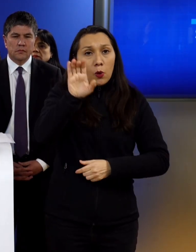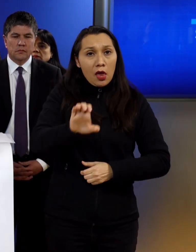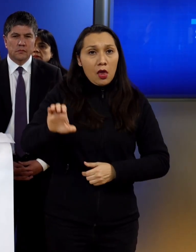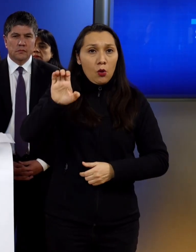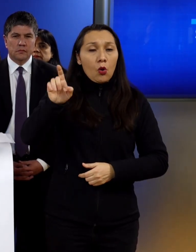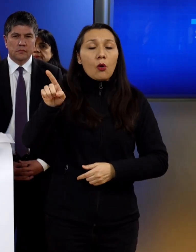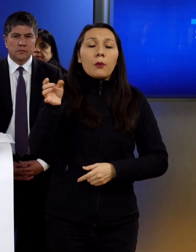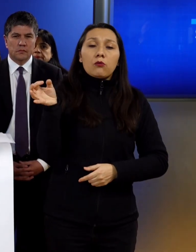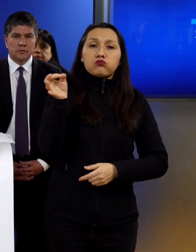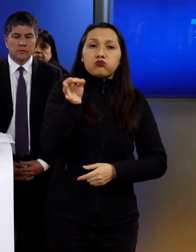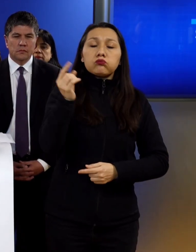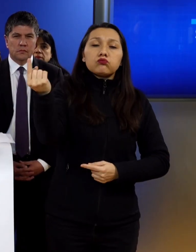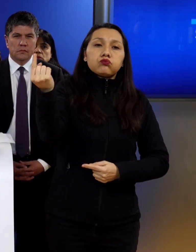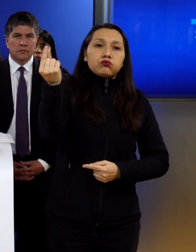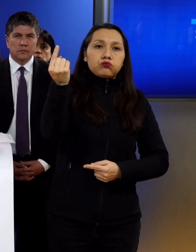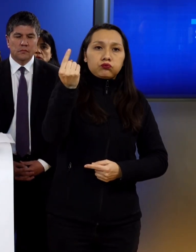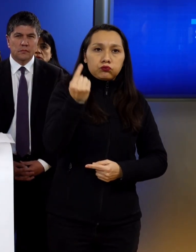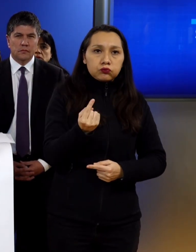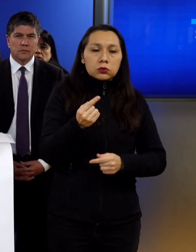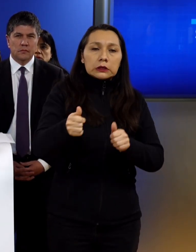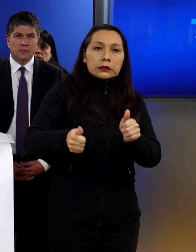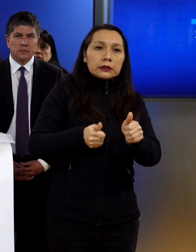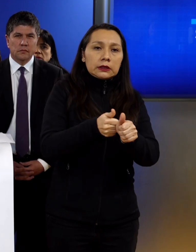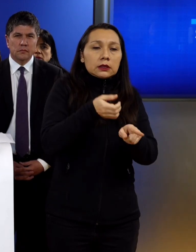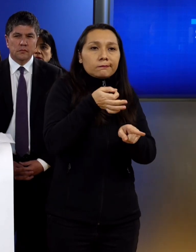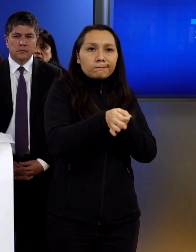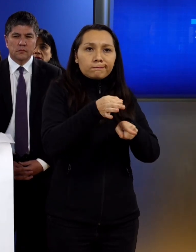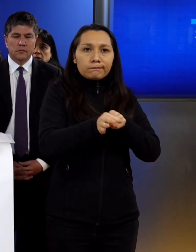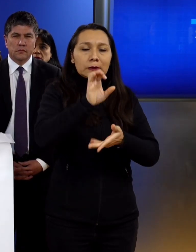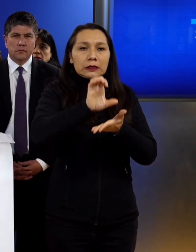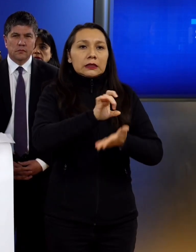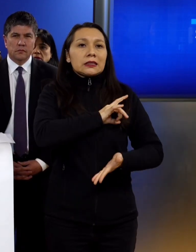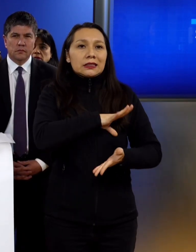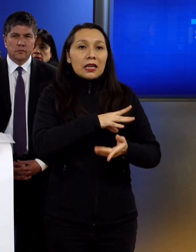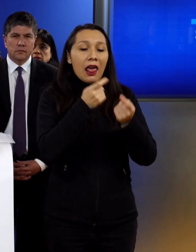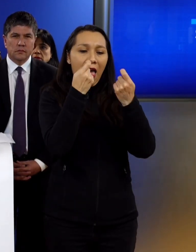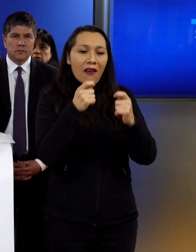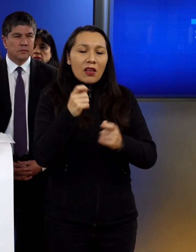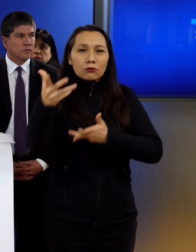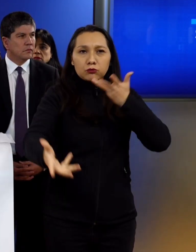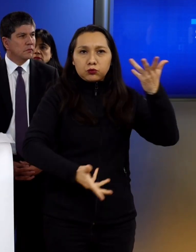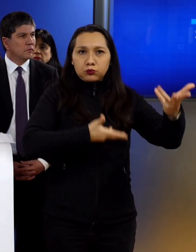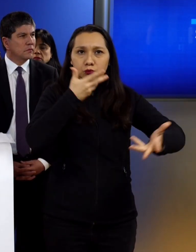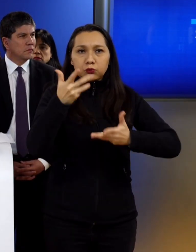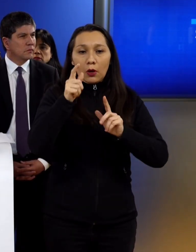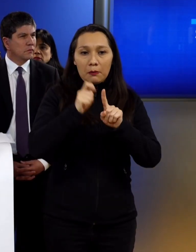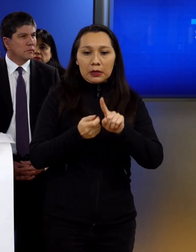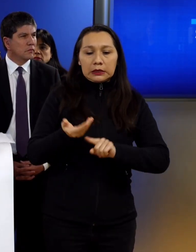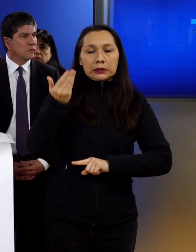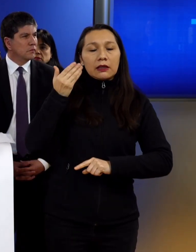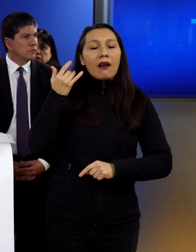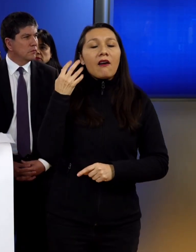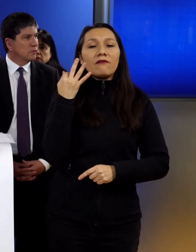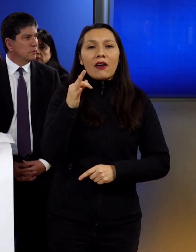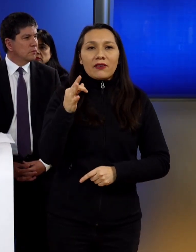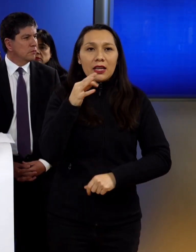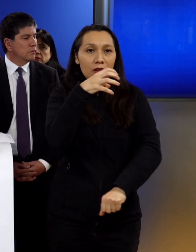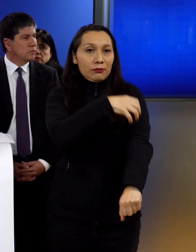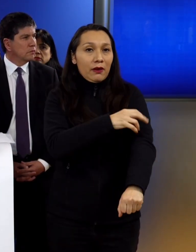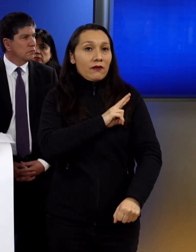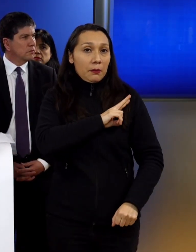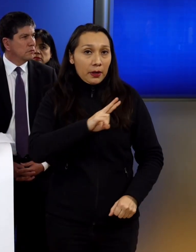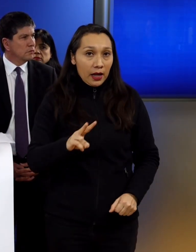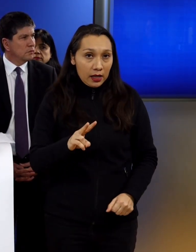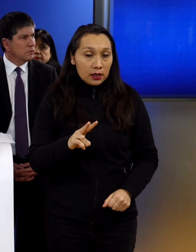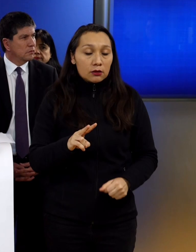Europea, que vinieron a asesorar al Estado de Chile en la evaluación del incendio del mes de febrero en la región de